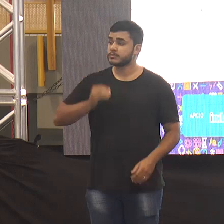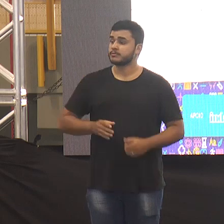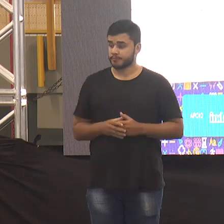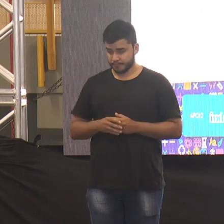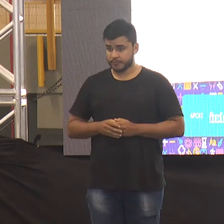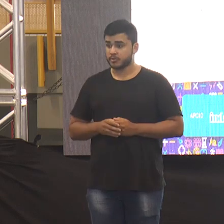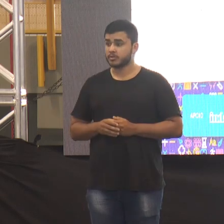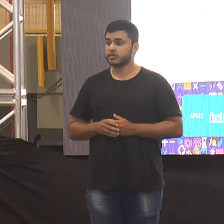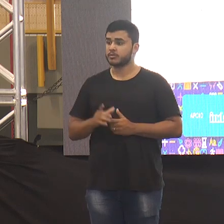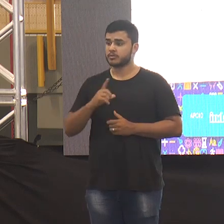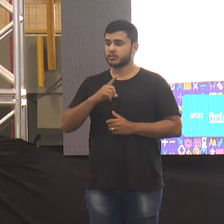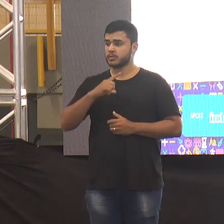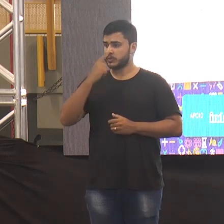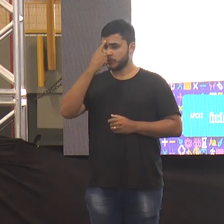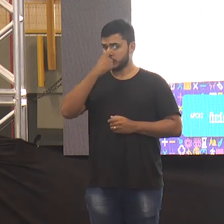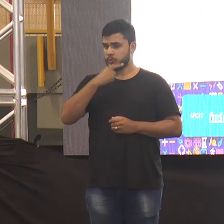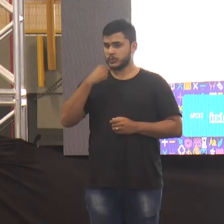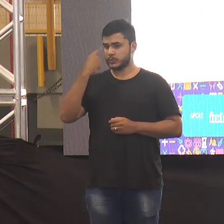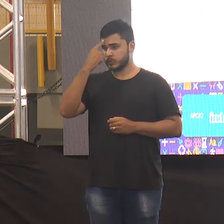né, nessa 1 hora e pouco,